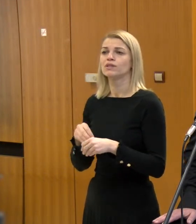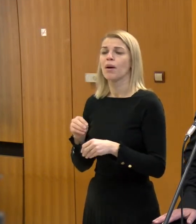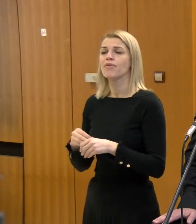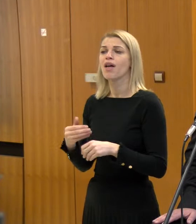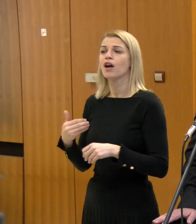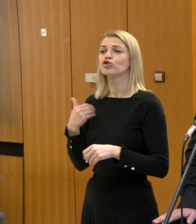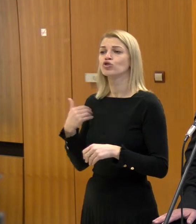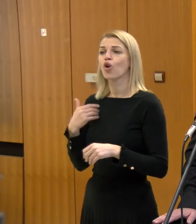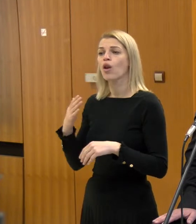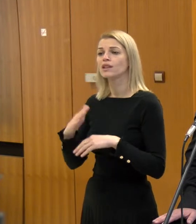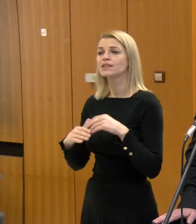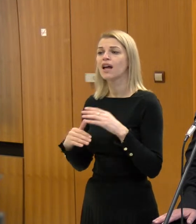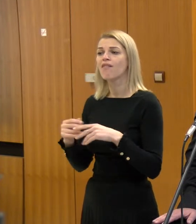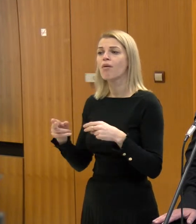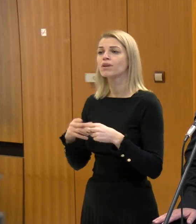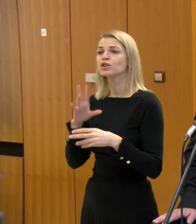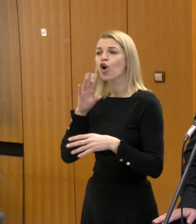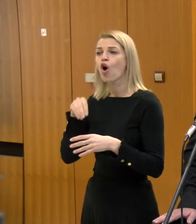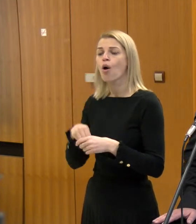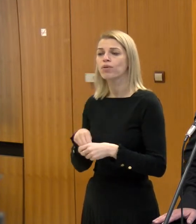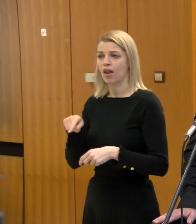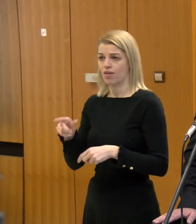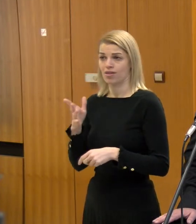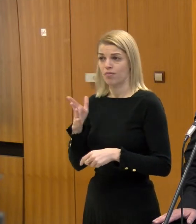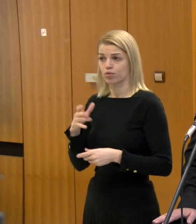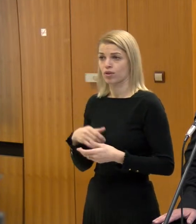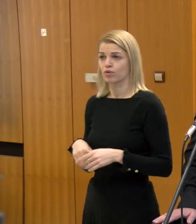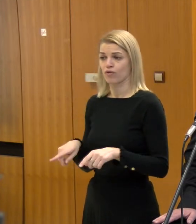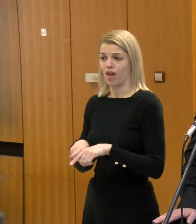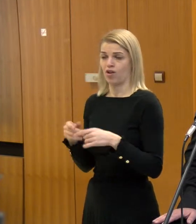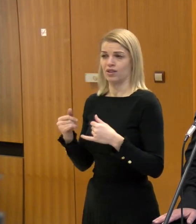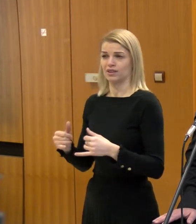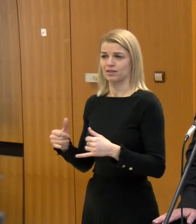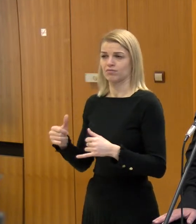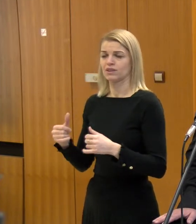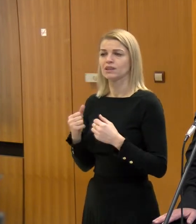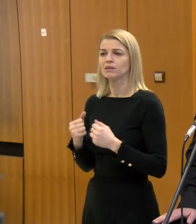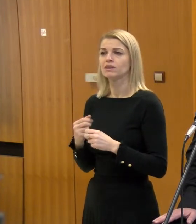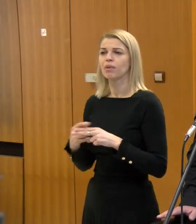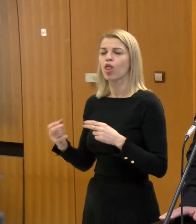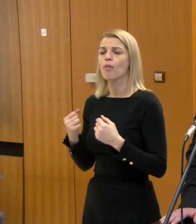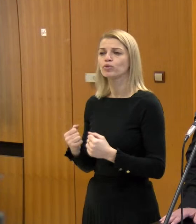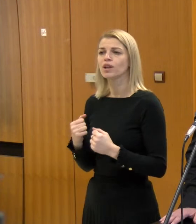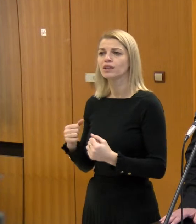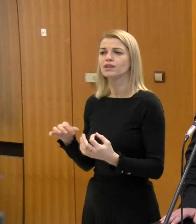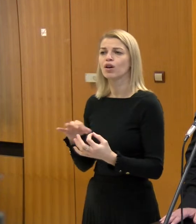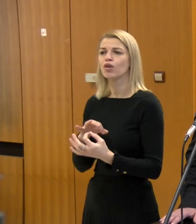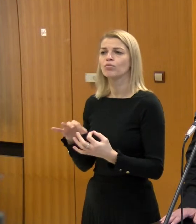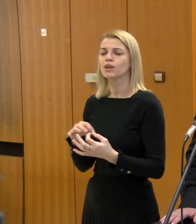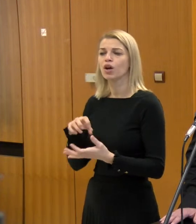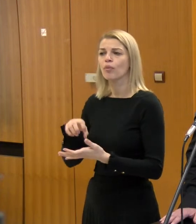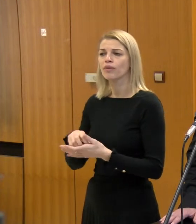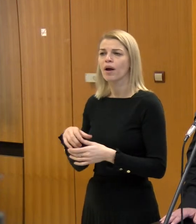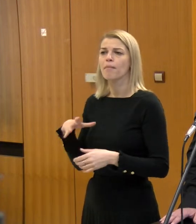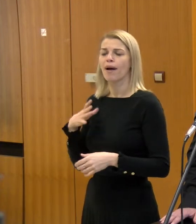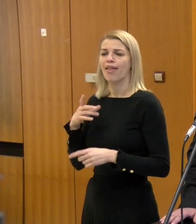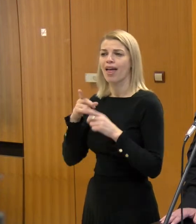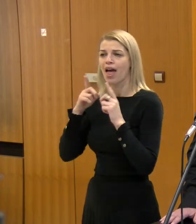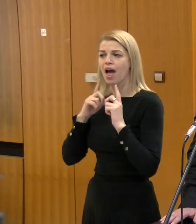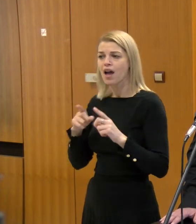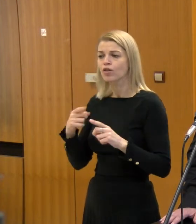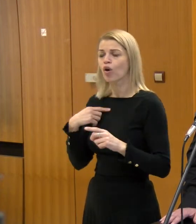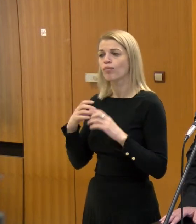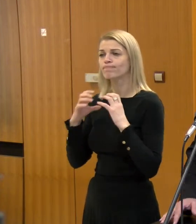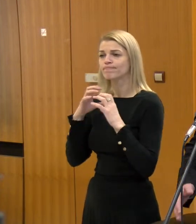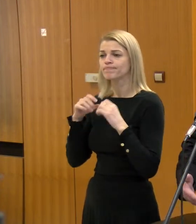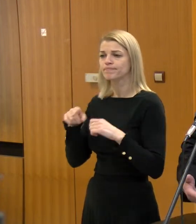Presne tak. Ja som toto komunikoval aj so súčasným pánom splnomocnencom vlády pre romské komunity, pánom Jankom Herom. A zhodli